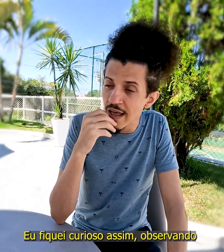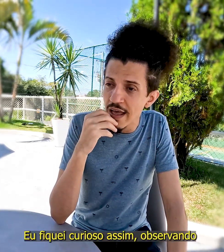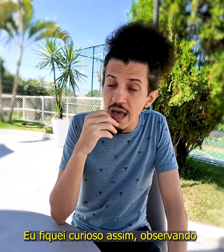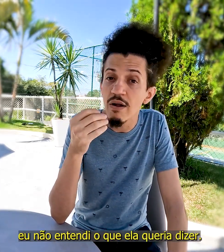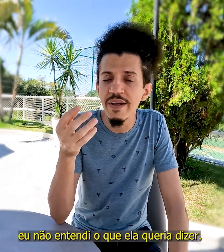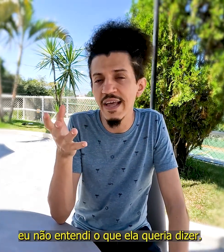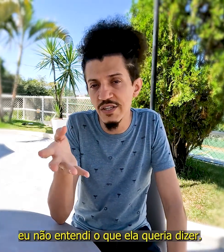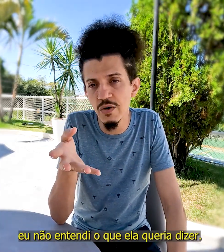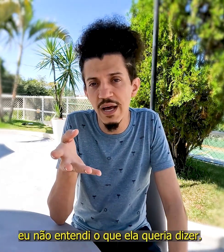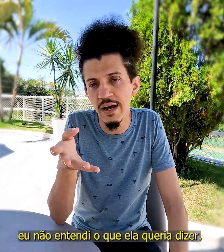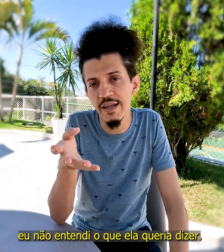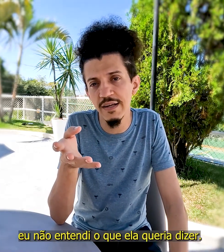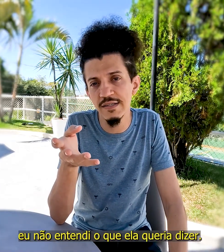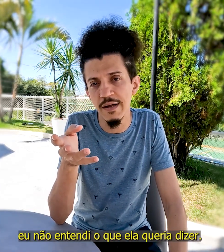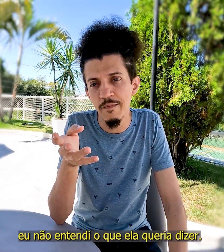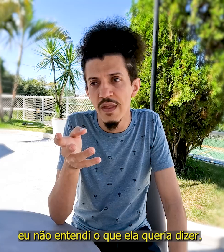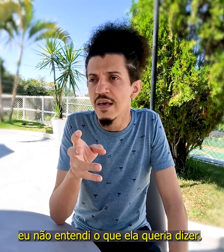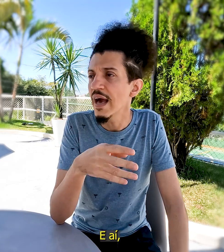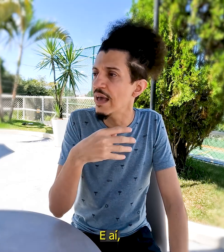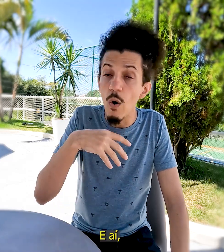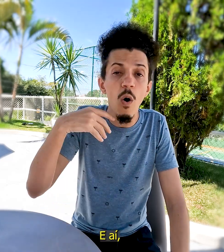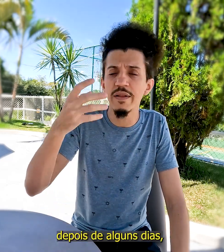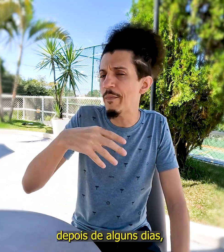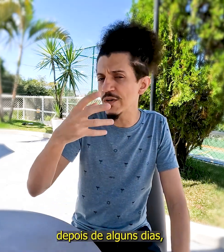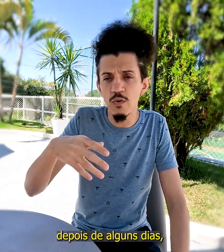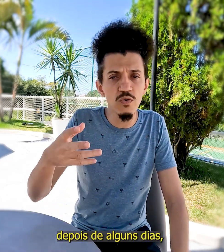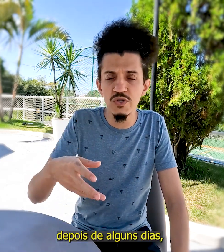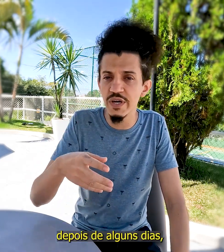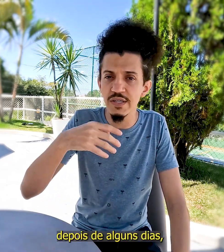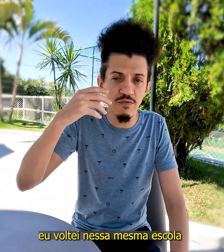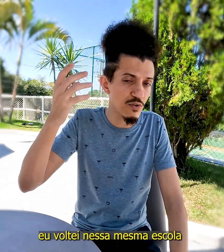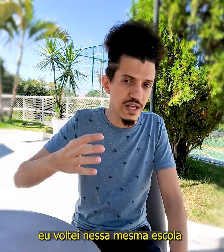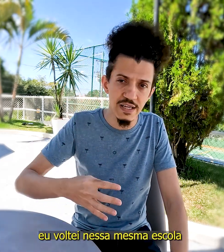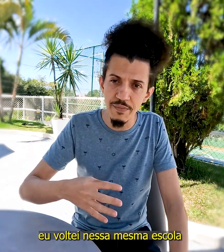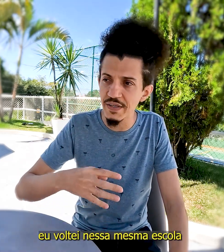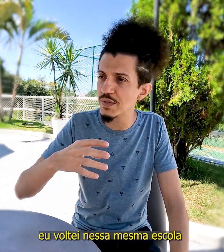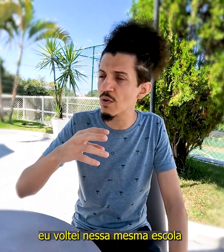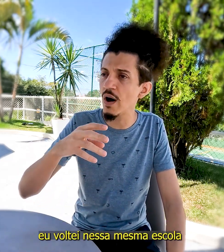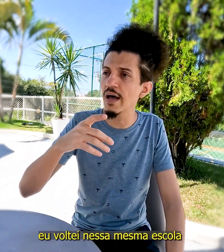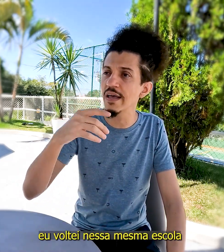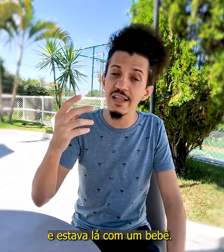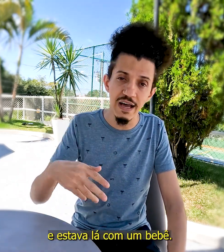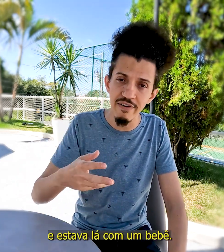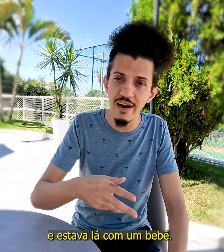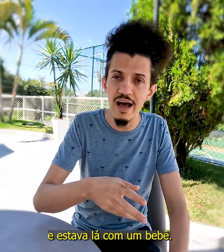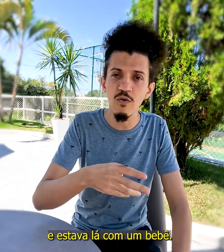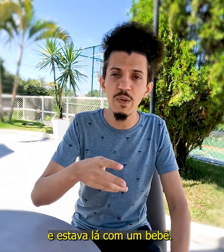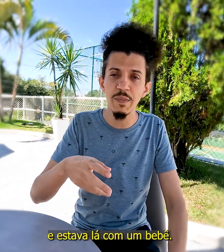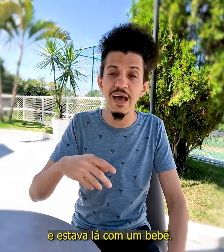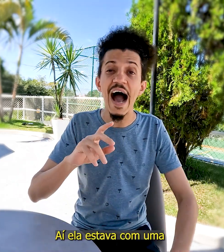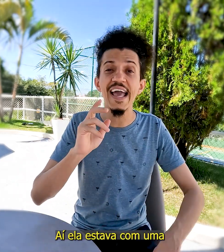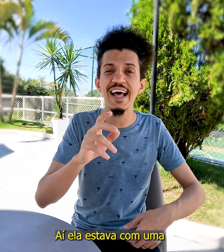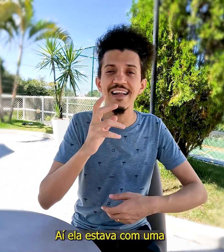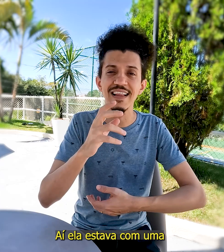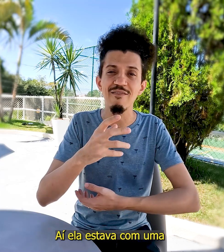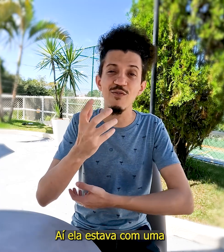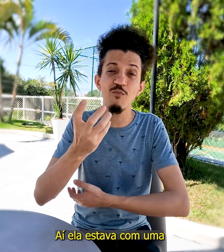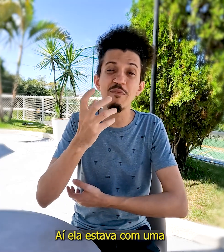eu não entendi o que ela queria dizer. E aí, depois de alguns dias, eu voltei nessa mesma escola e estava ela lá com o bebê. Aí ela estava com uma